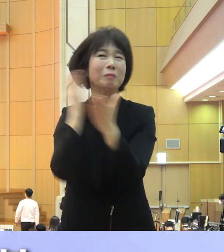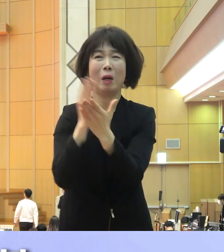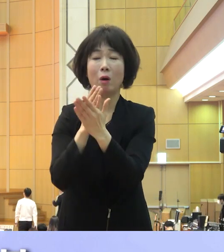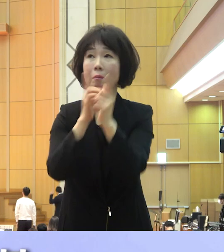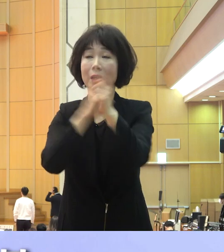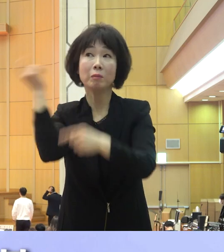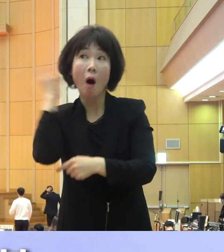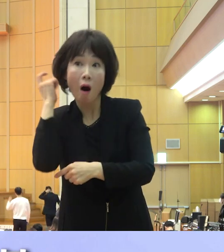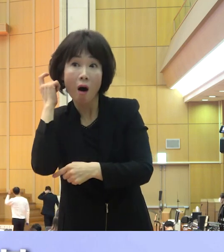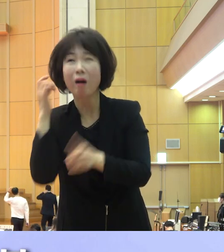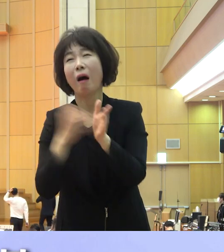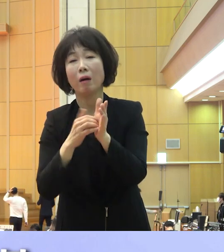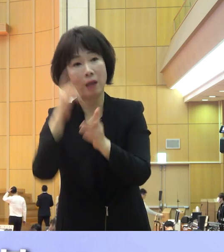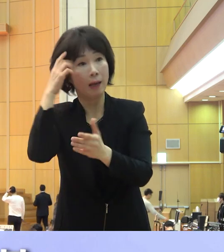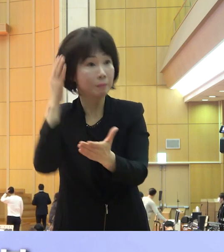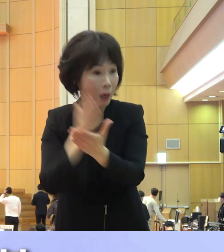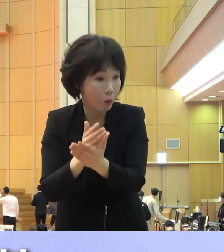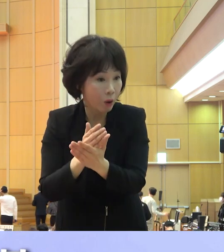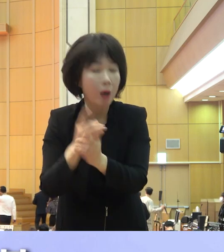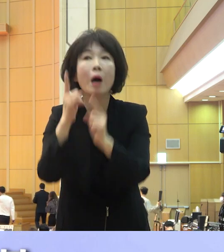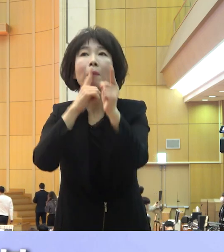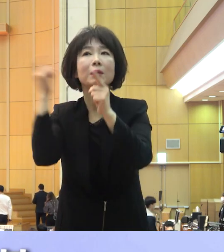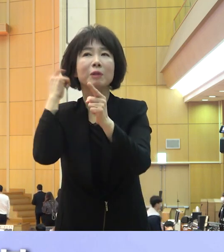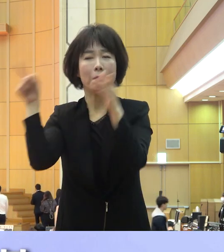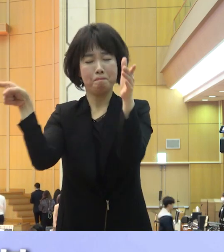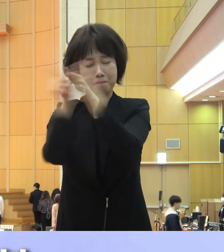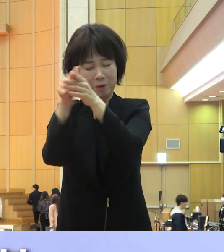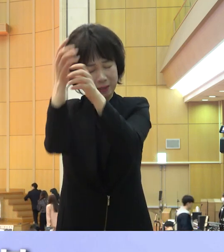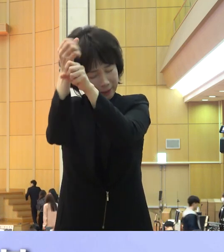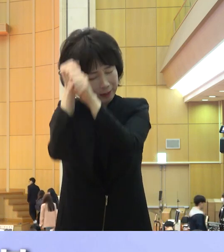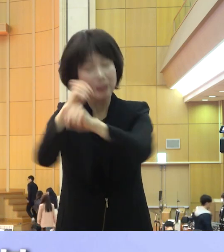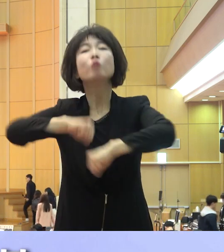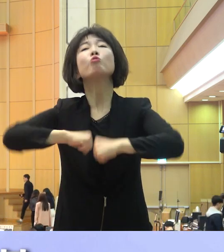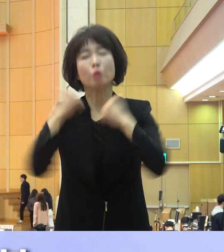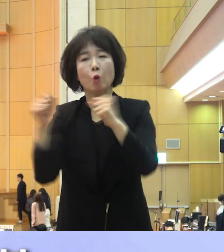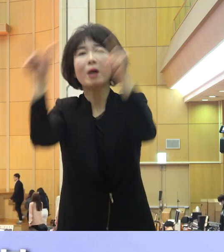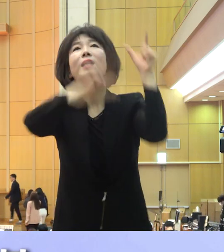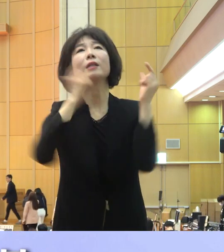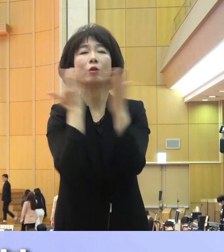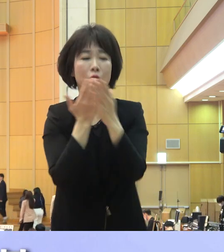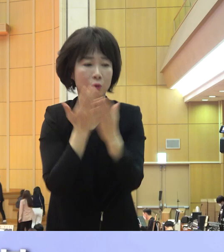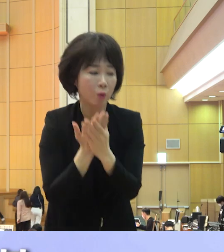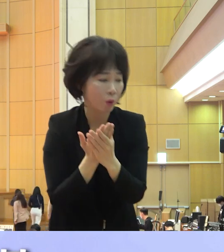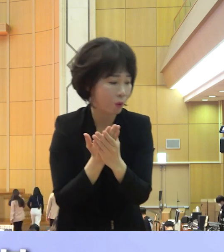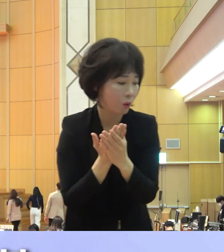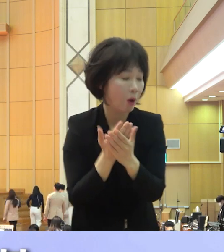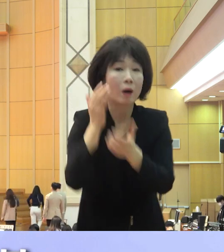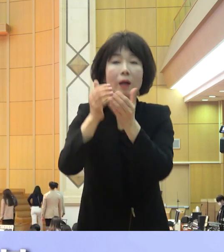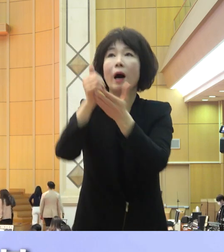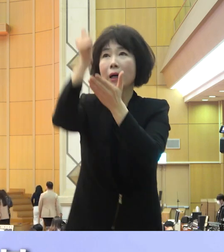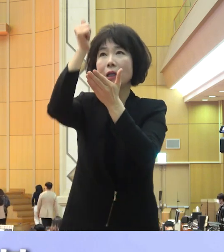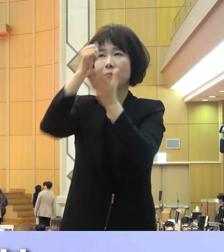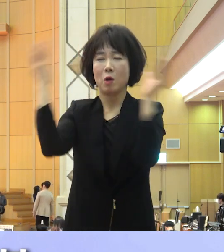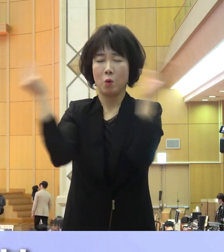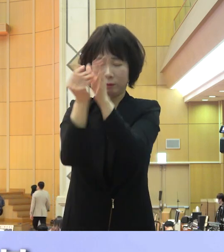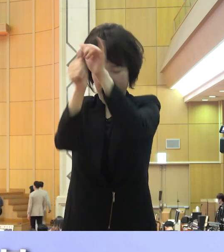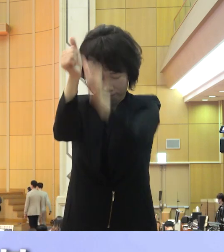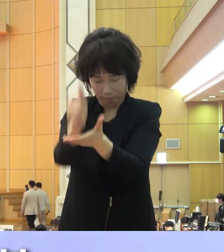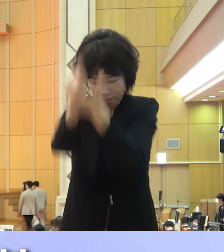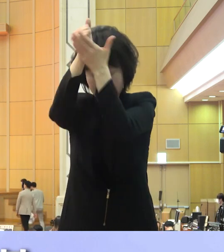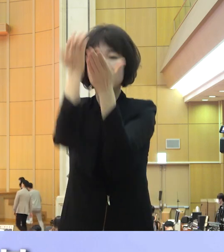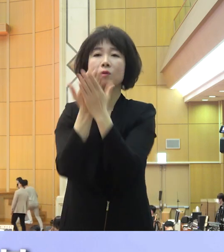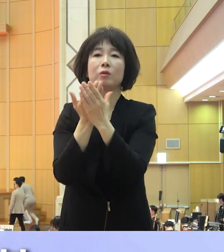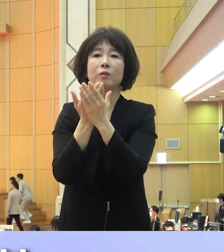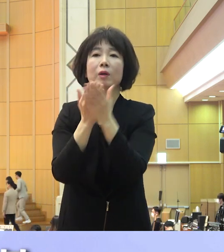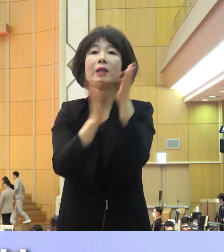말씀 들었으니까 나도 말씀에 의지해서 순종하며 살게 하시고, 하나님을 온전히 섬기게